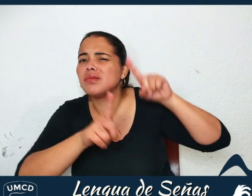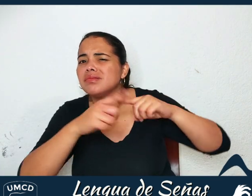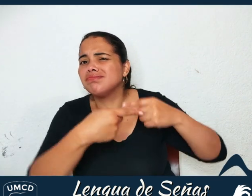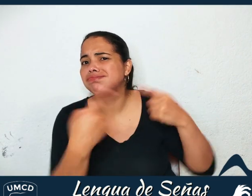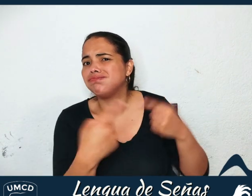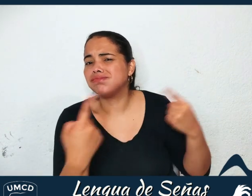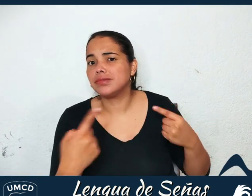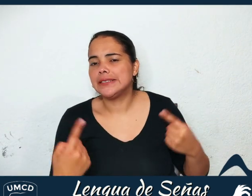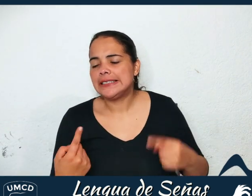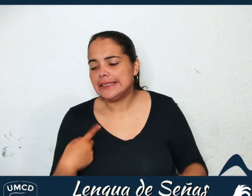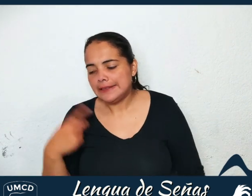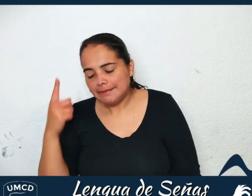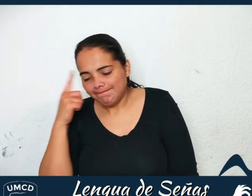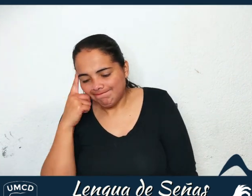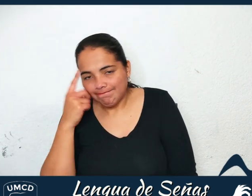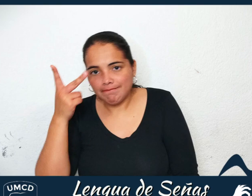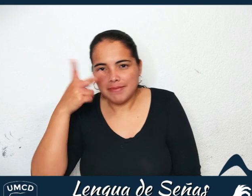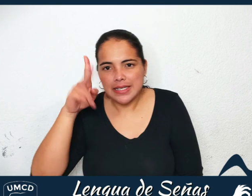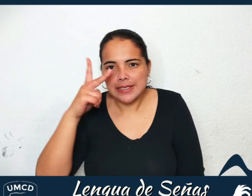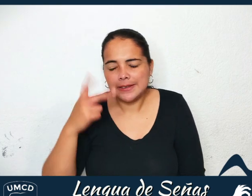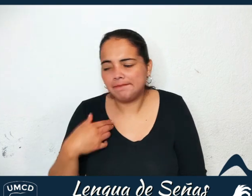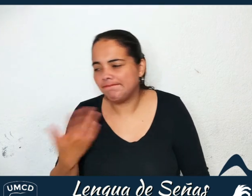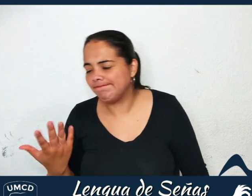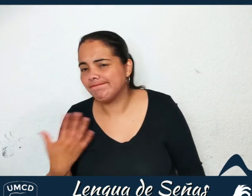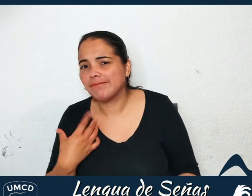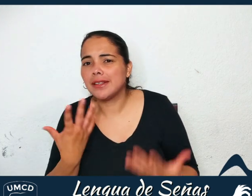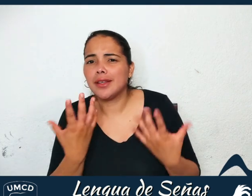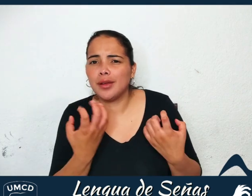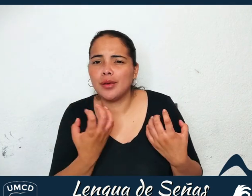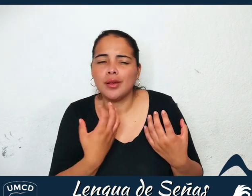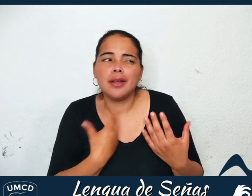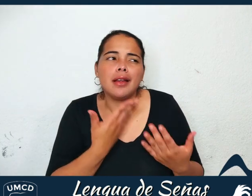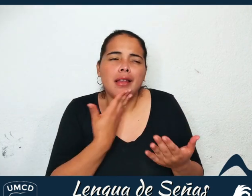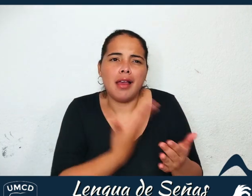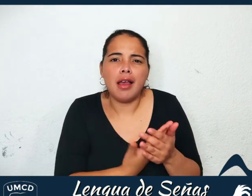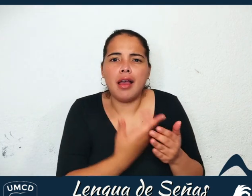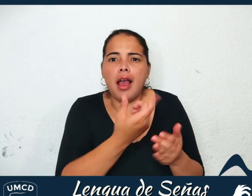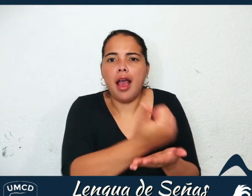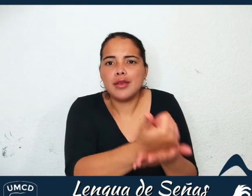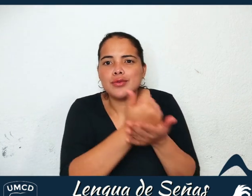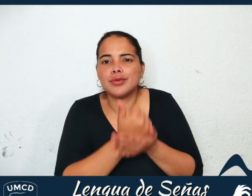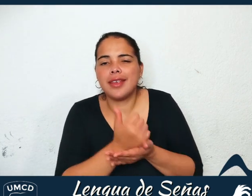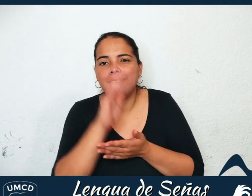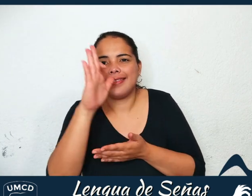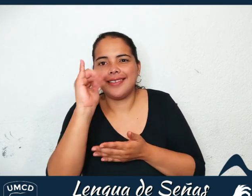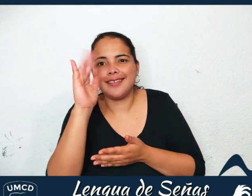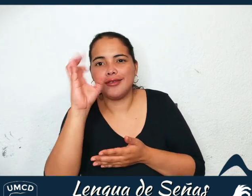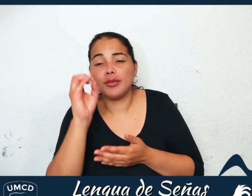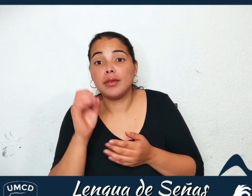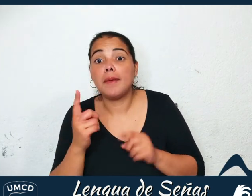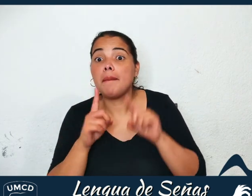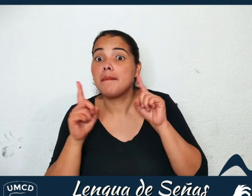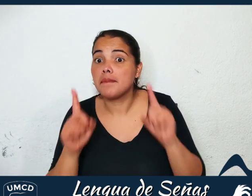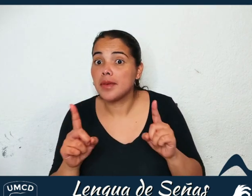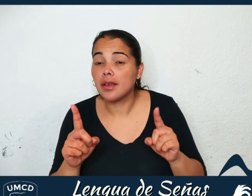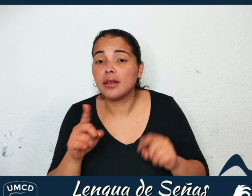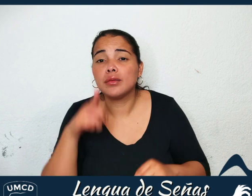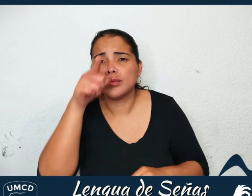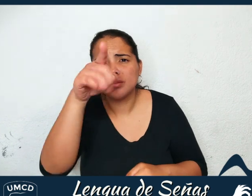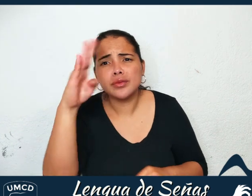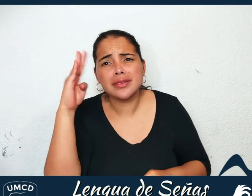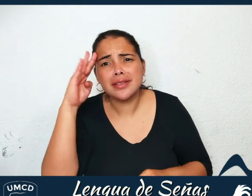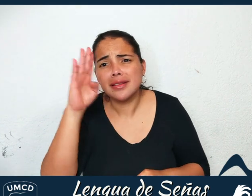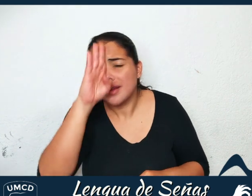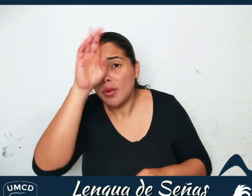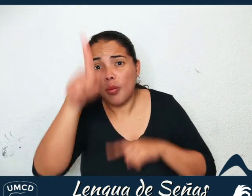malas. Y Pablo encuentra a través de la palabra de Tito consuelo. Pero Pablo nos dice aquí de que es Dios quien